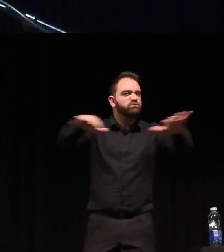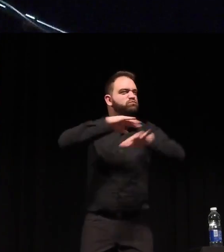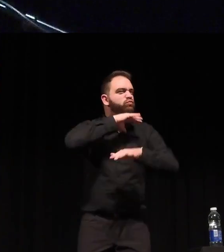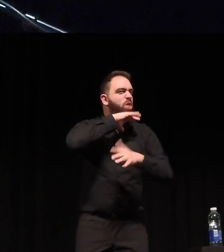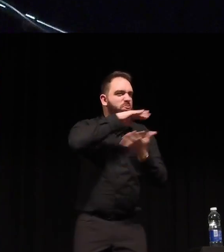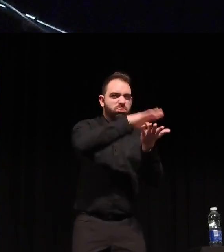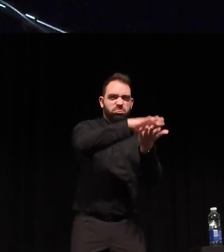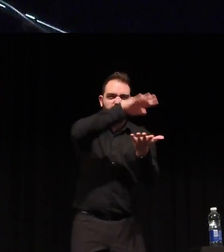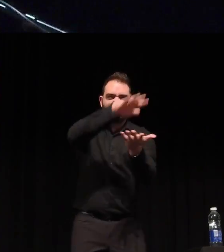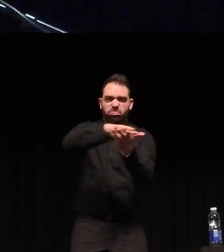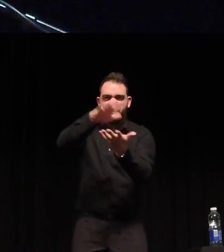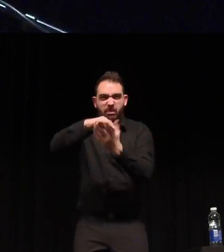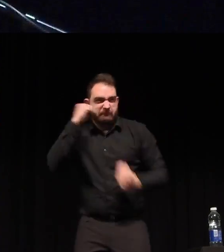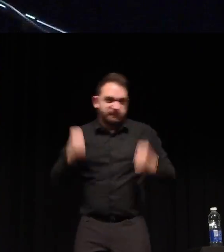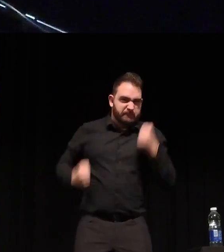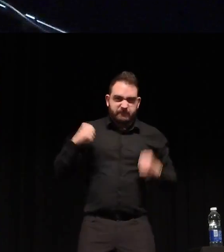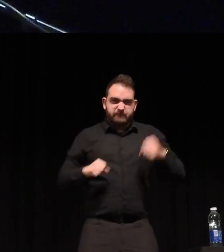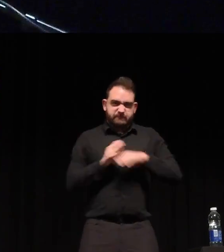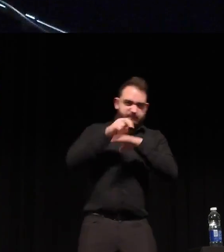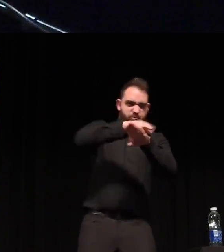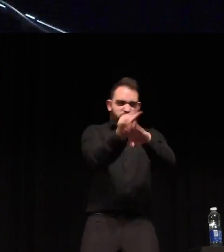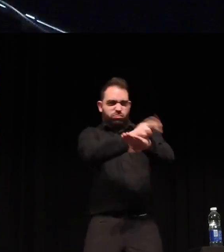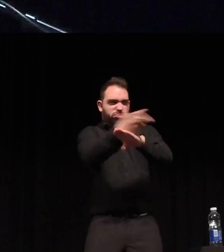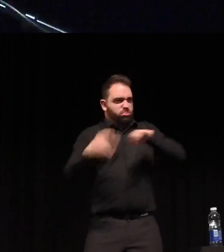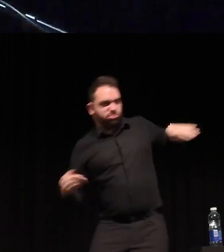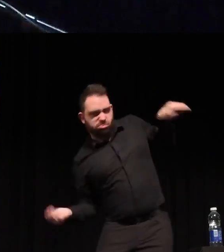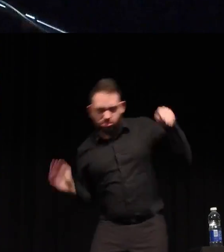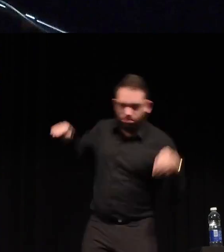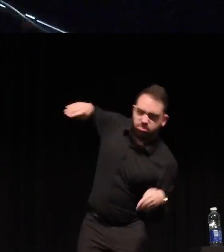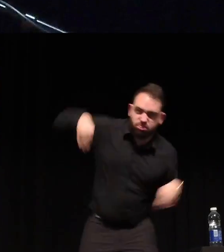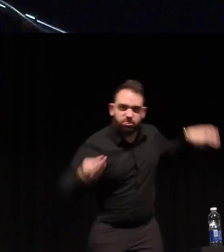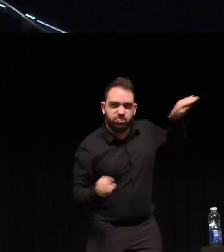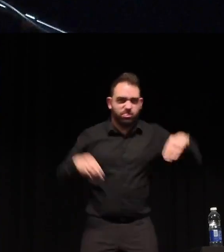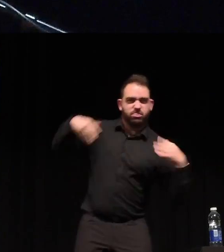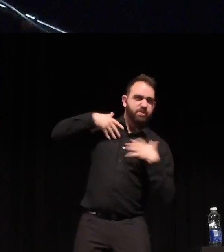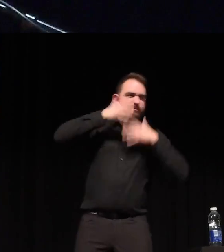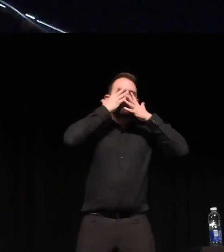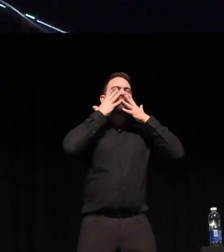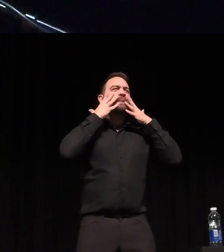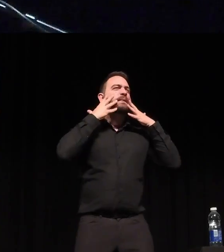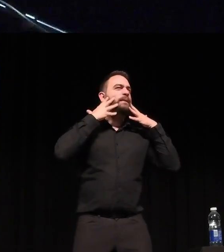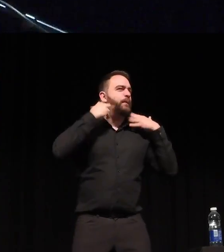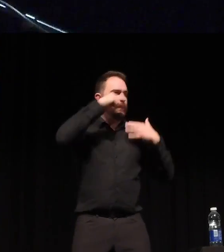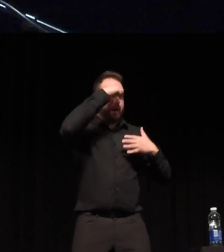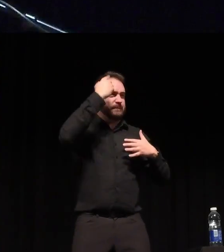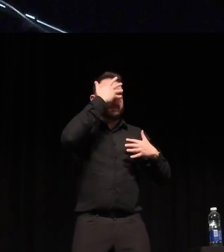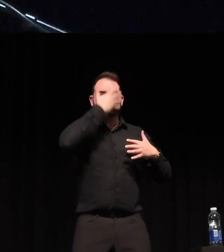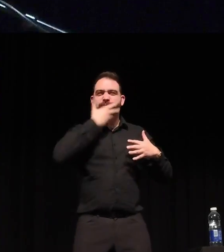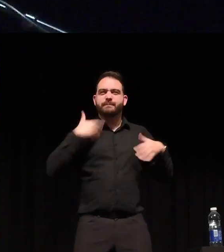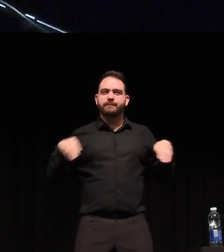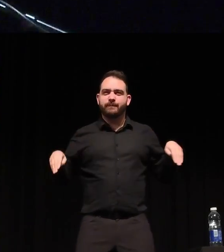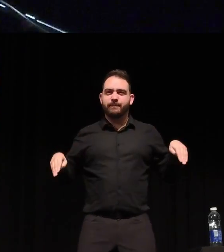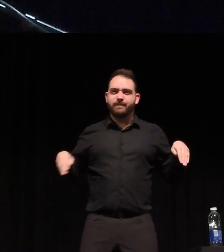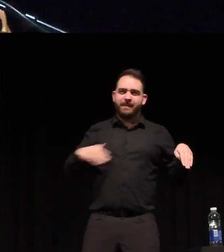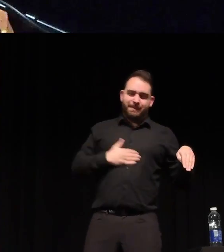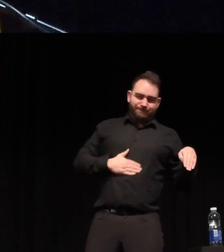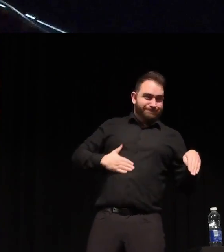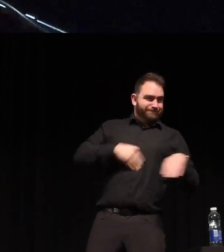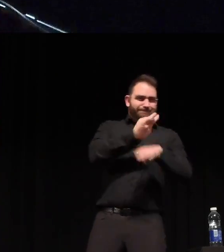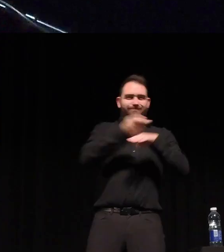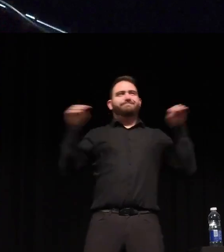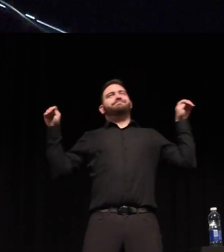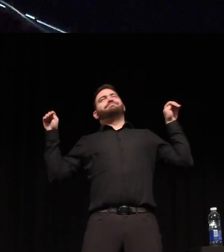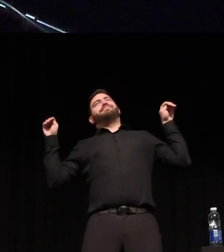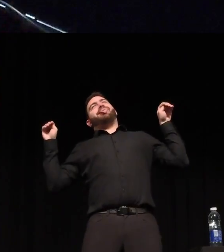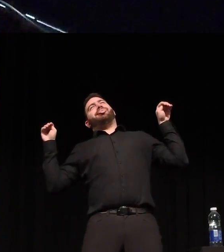fraîche, là, il court dans la boue fraîche, il roule dans la boue fraîche, et puis après ça, il se couche sur le dos, puis il se fait bronzer à bédaine. Alors un